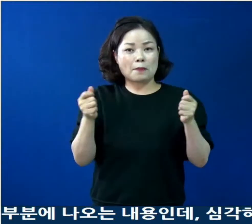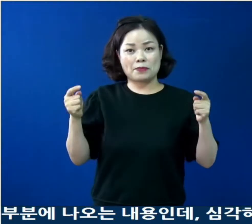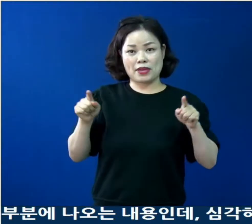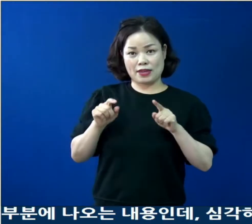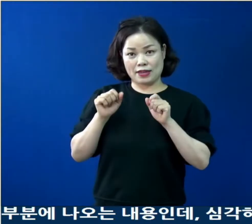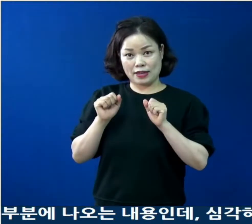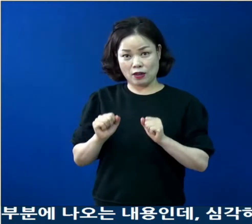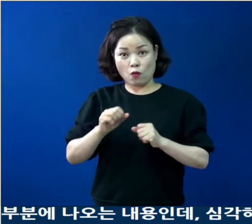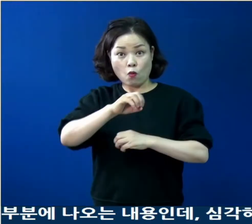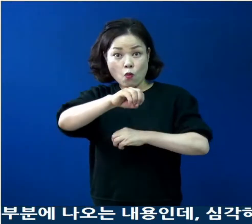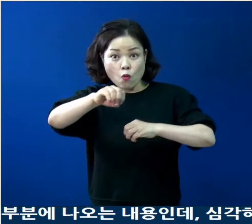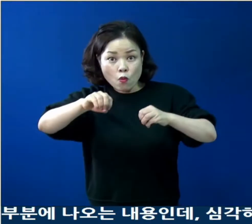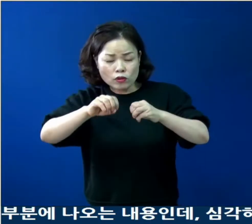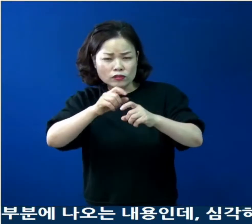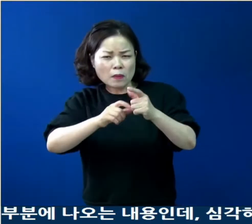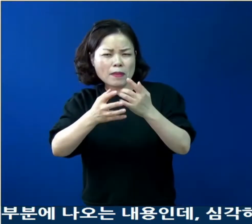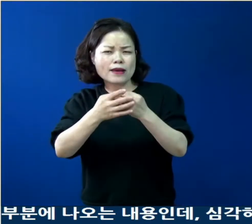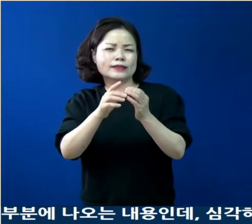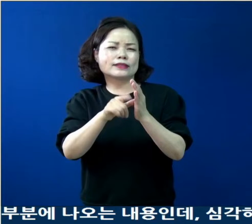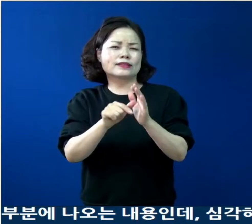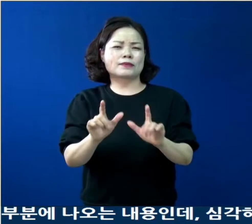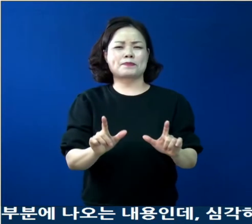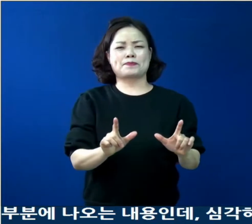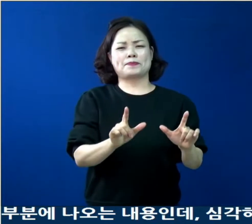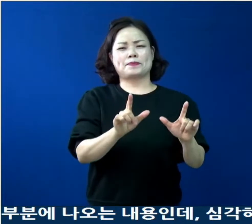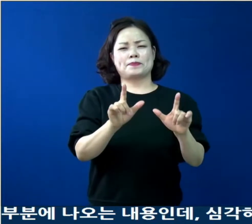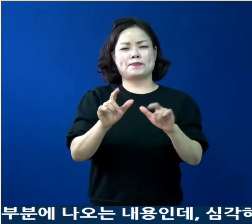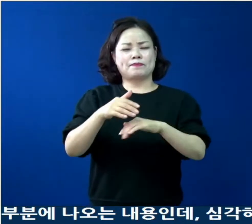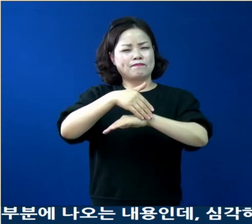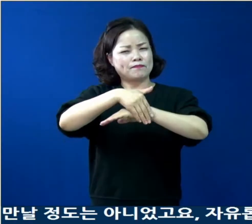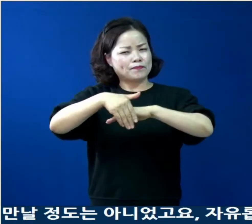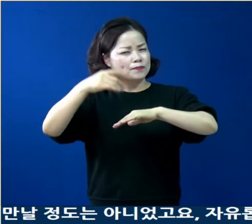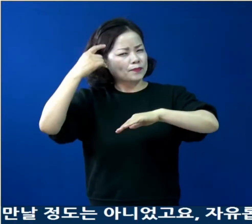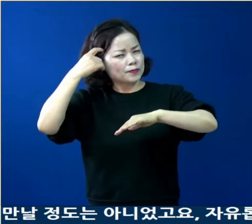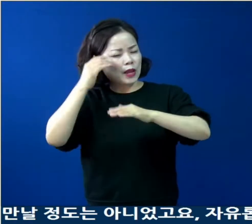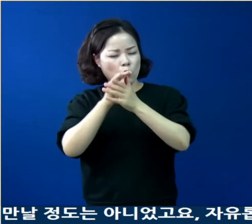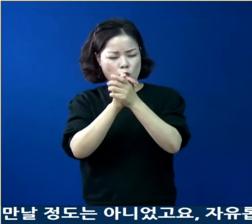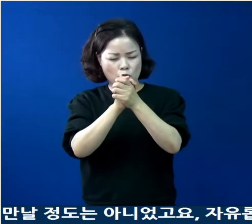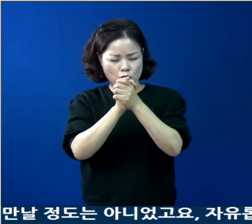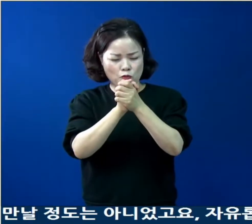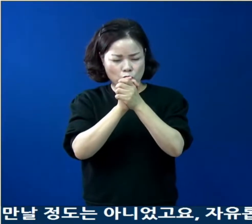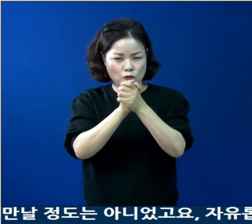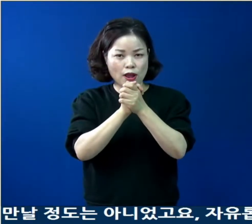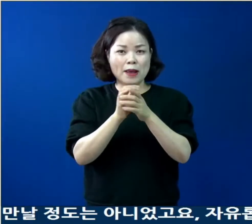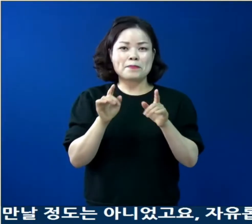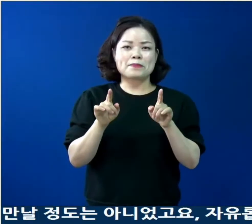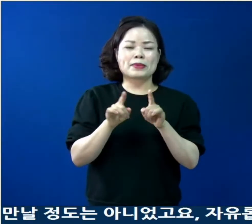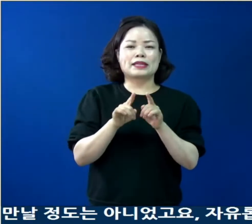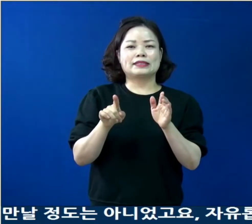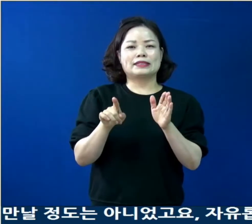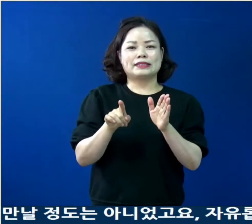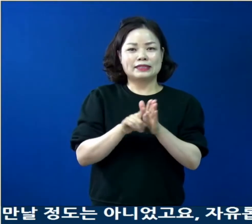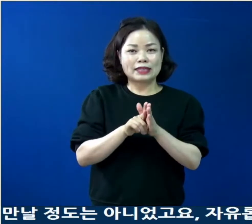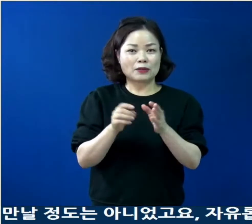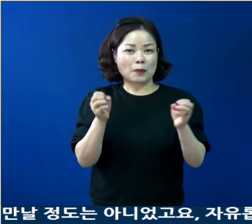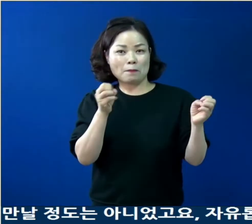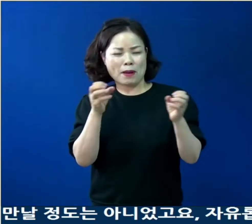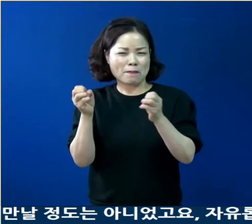있으면서 오히려 더 많은 시간을 보내면서 전략도 짜고 기도도 하고 같이 신학도